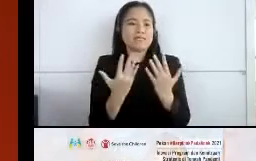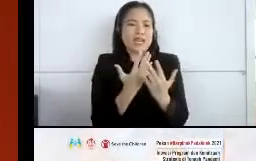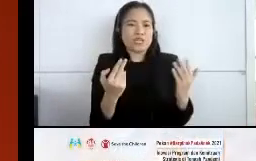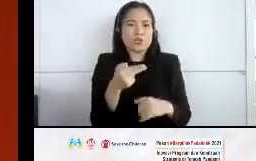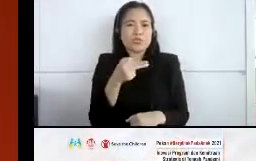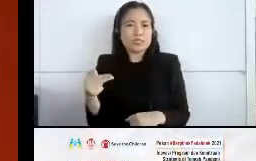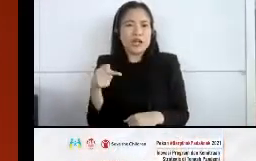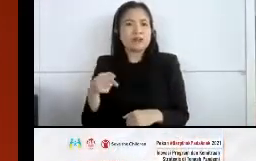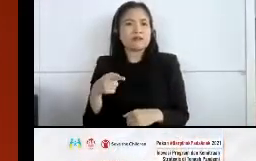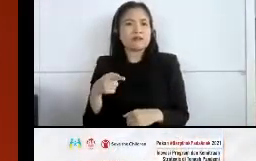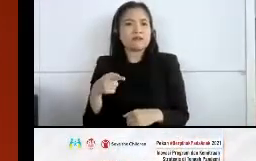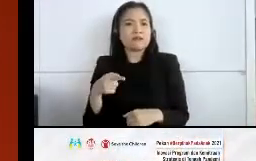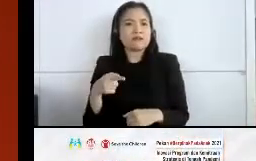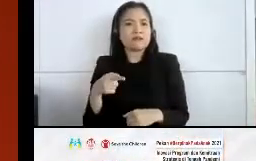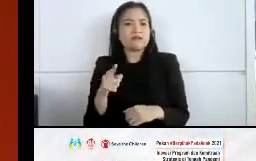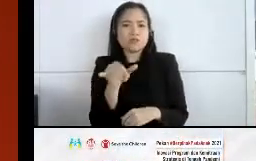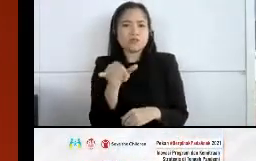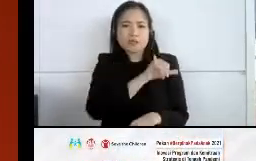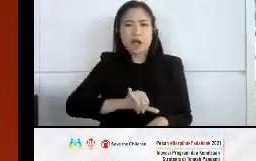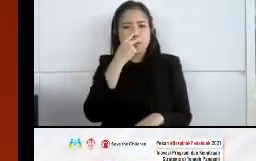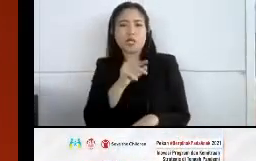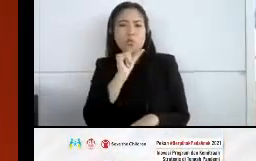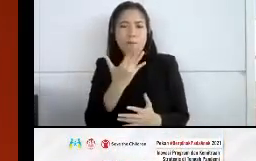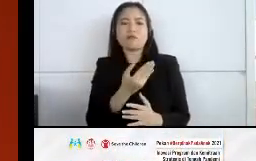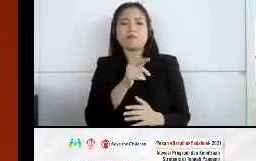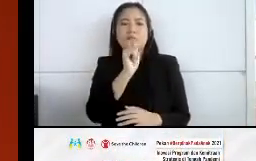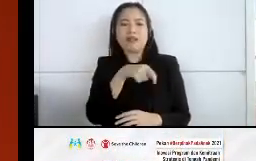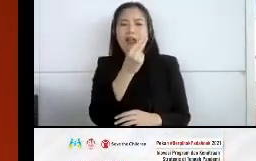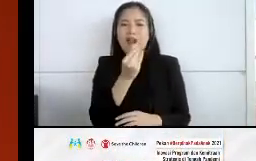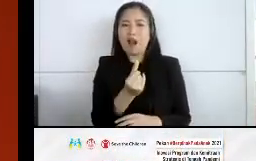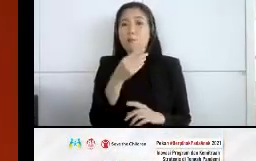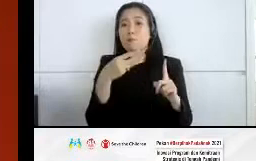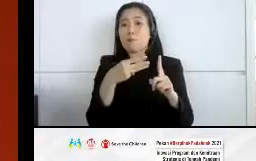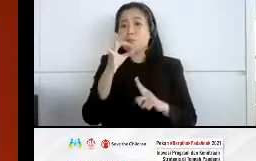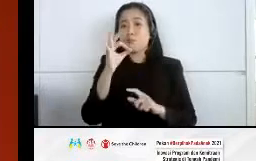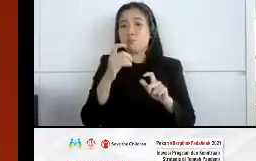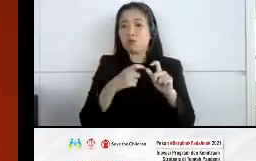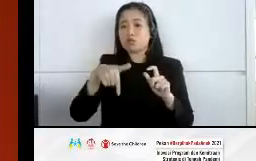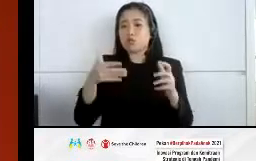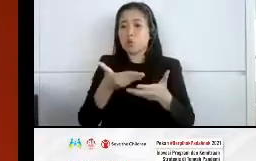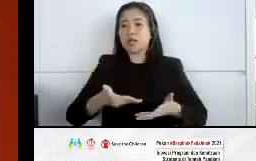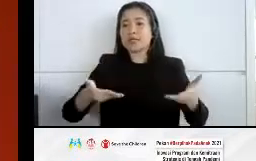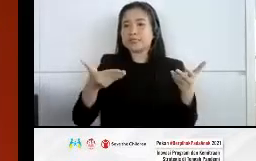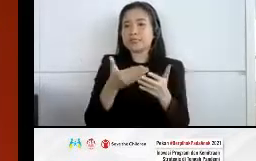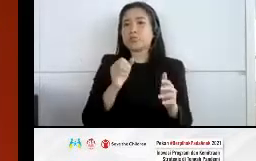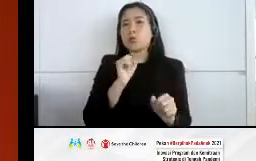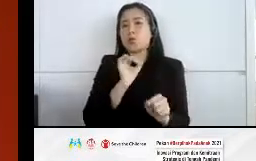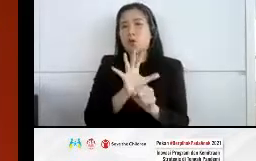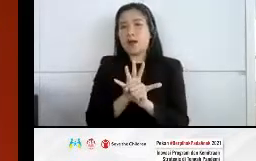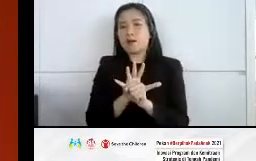menunjukkan kepeduliannya terhadap penggunaan dana BOS di masa pandemi serta masa depan anak-anak